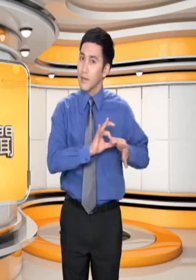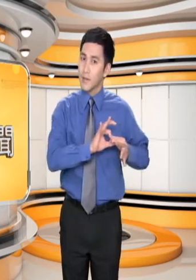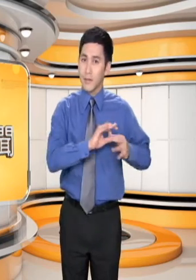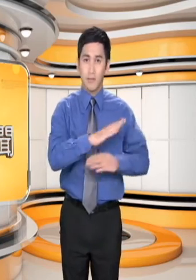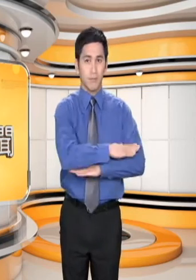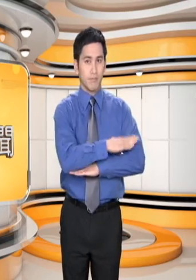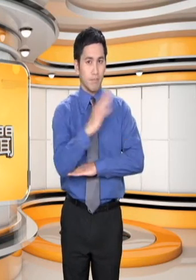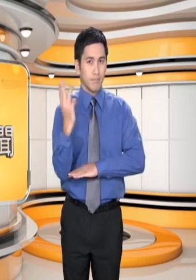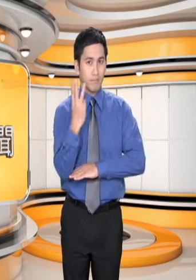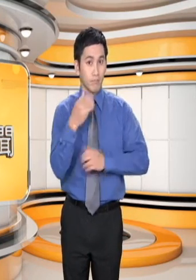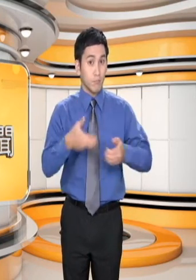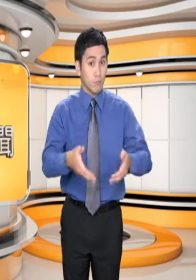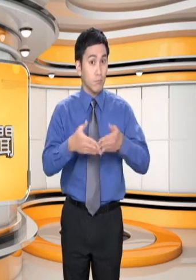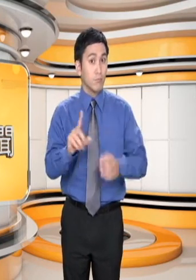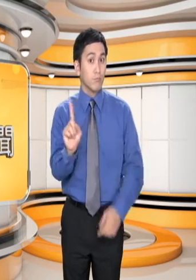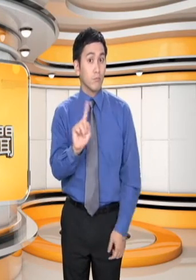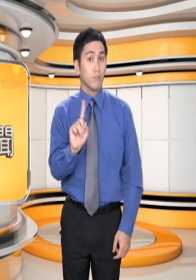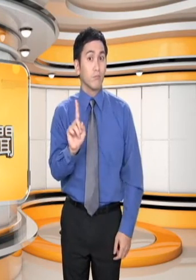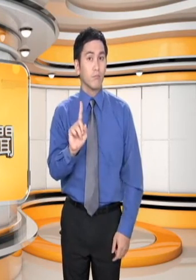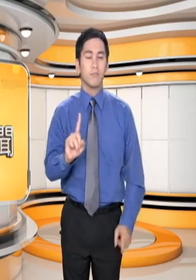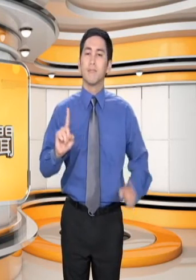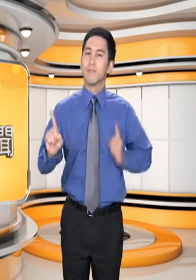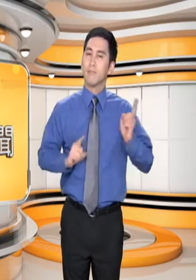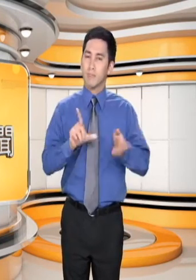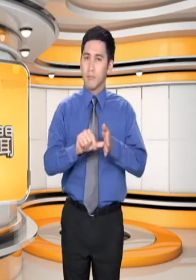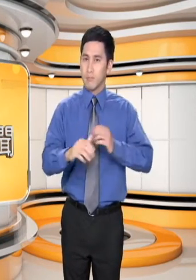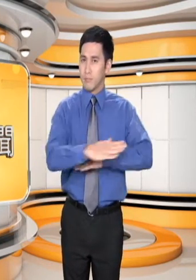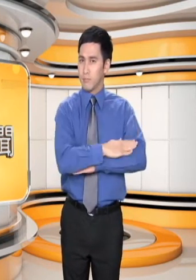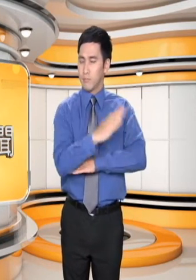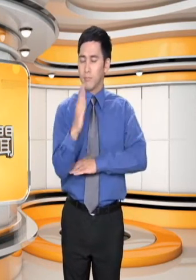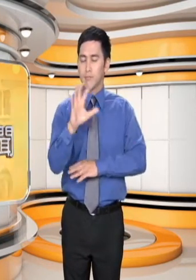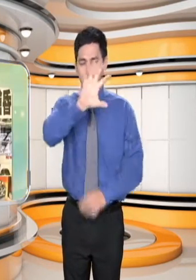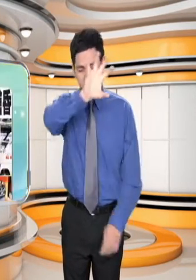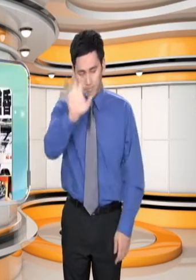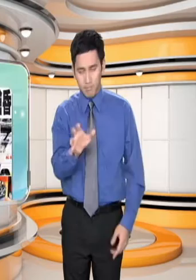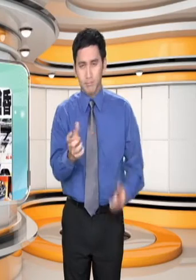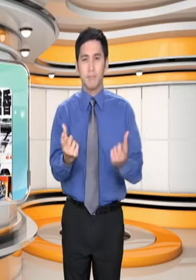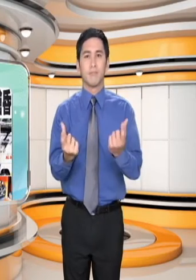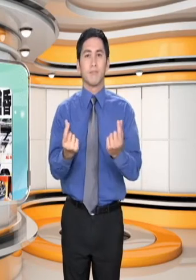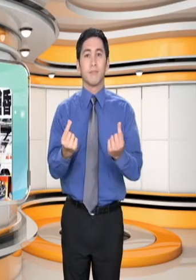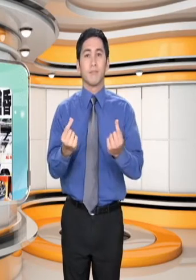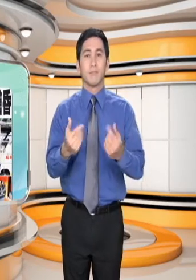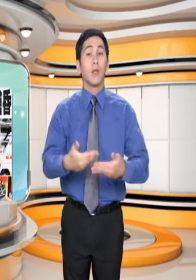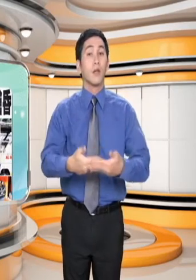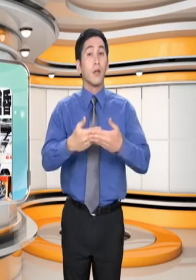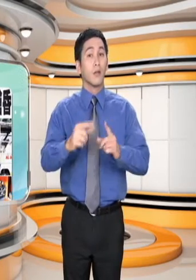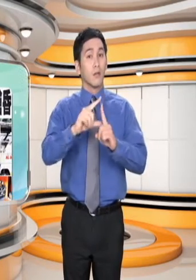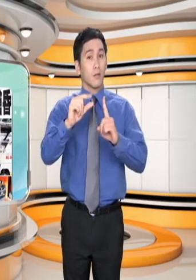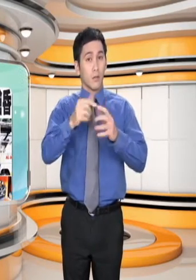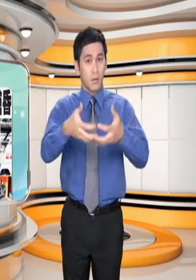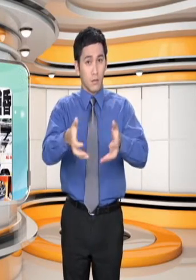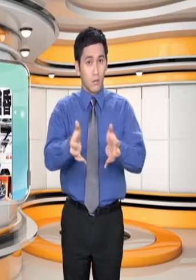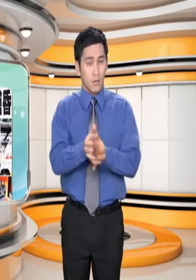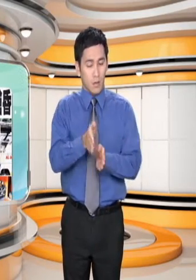来关心各大报的头条焦点。自由时报也是报道，陆客团游览车火烧车事